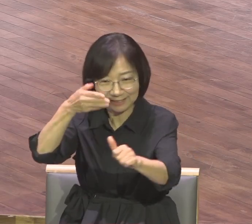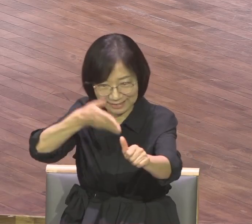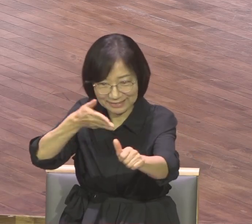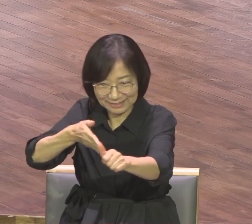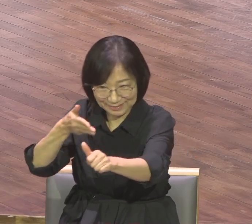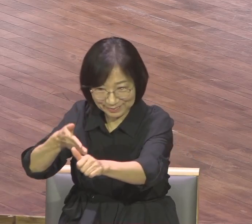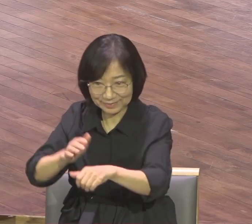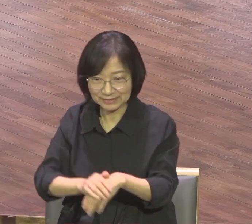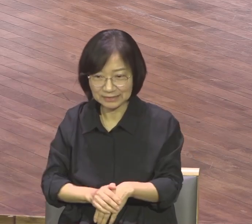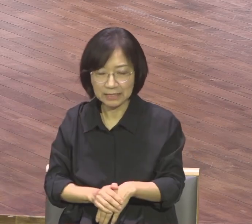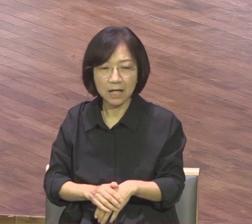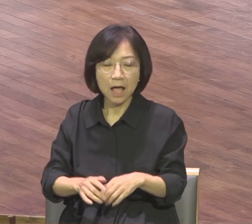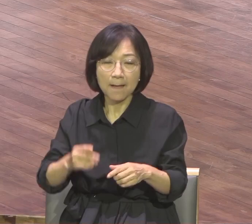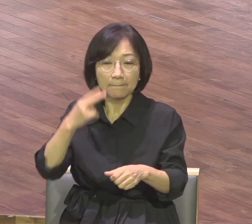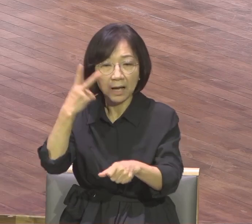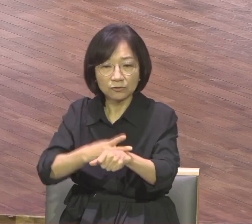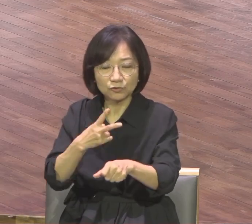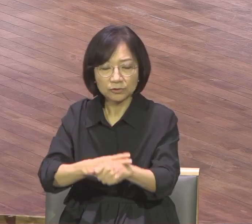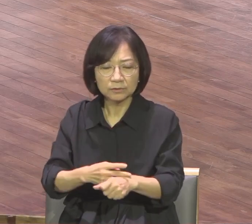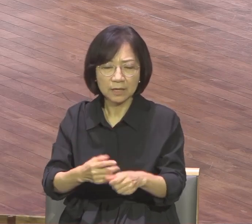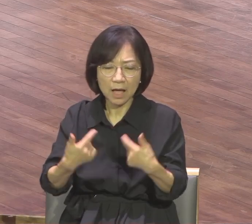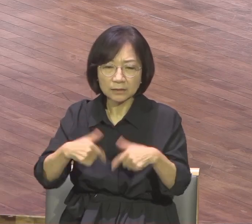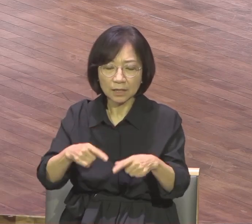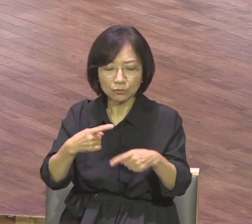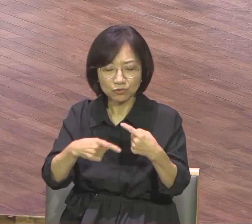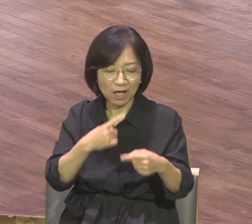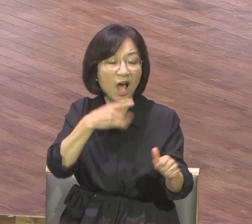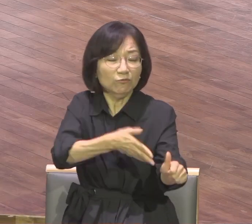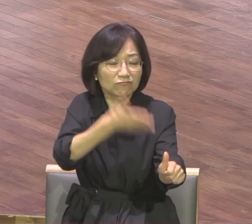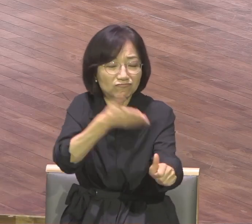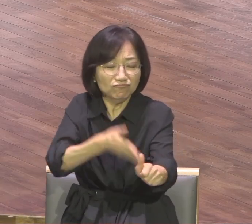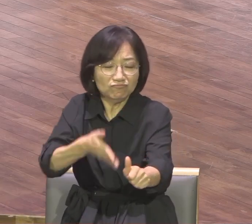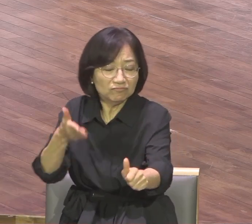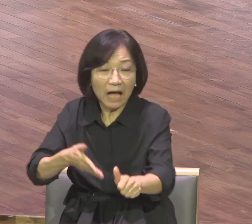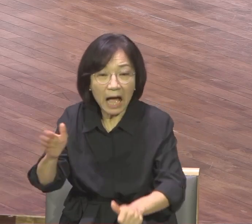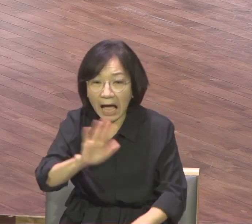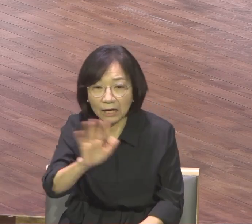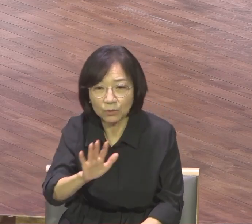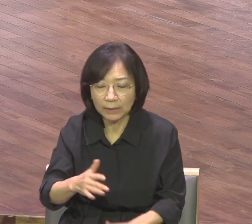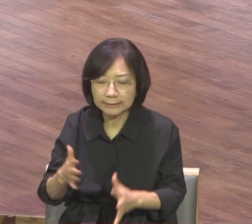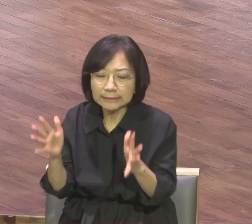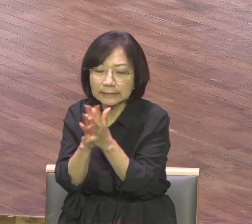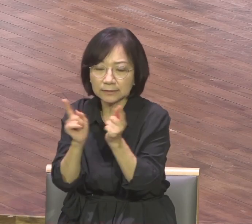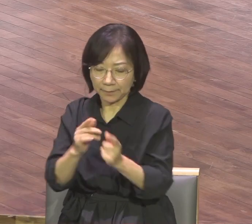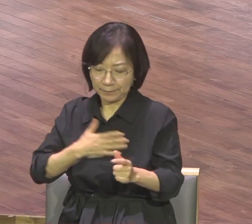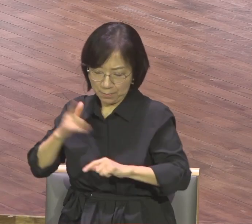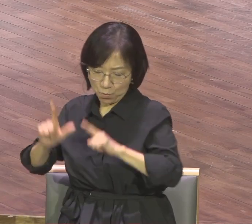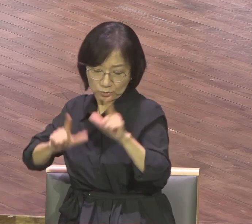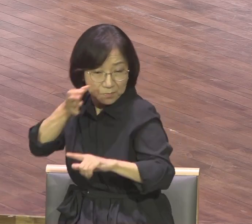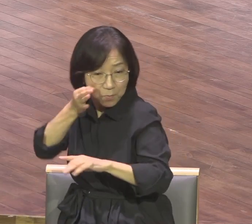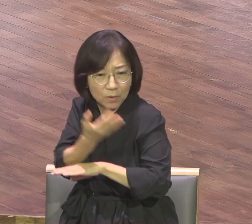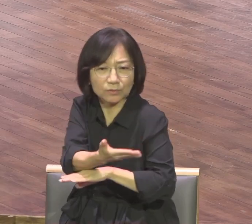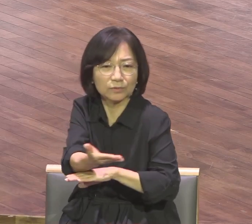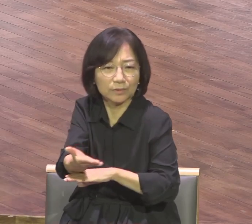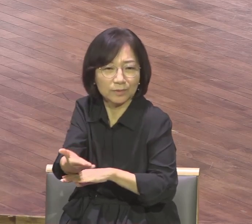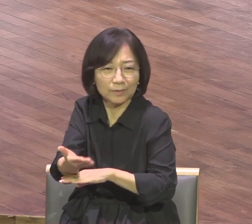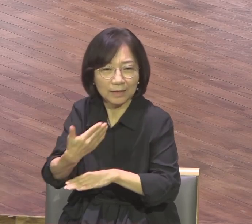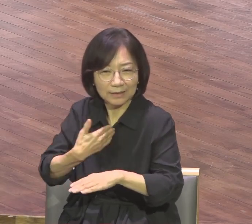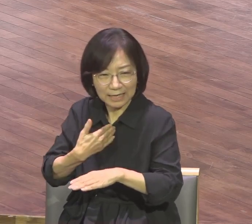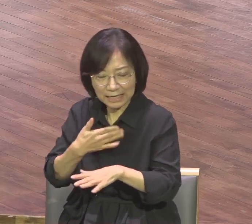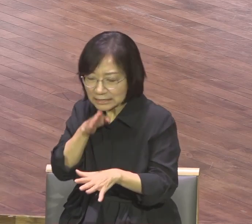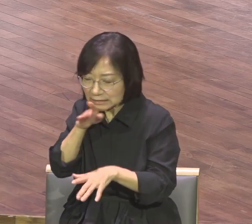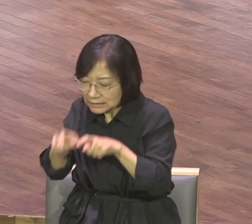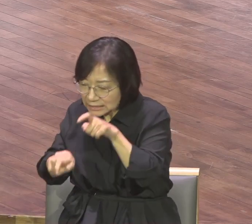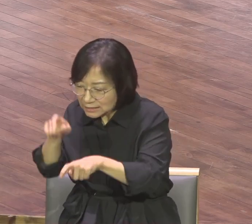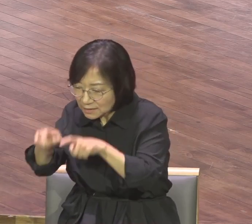막연하게 입으로만 고민한 게 아니 바울은요 직접 삶으로 가르쳤어요. 그것을 에베소 장로들이